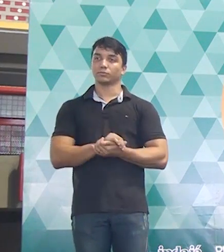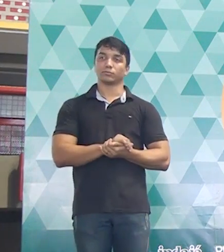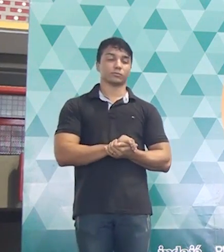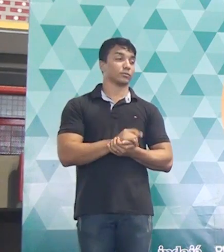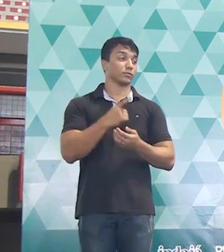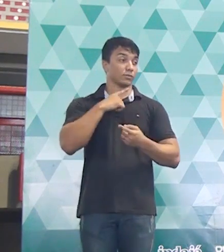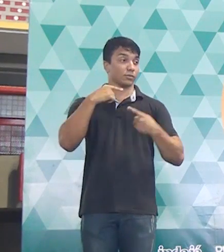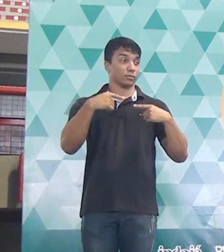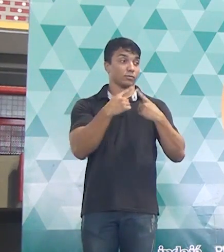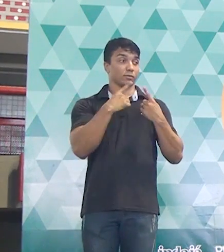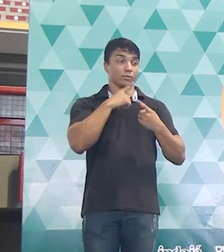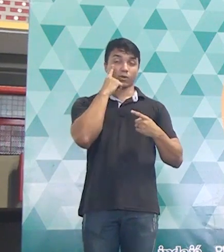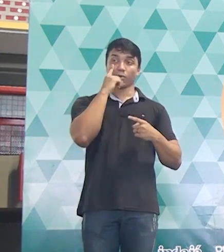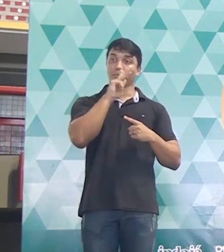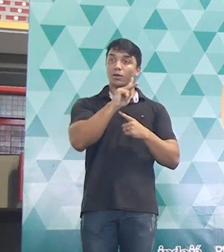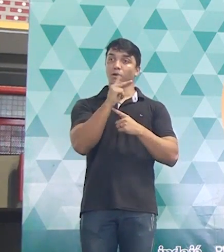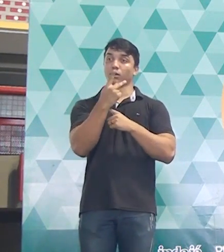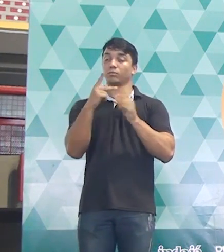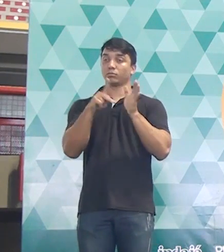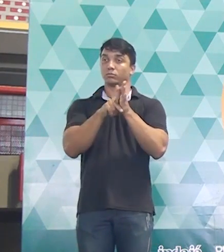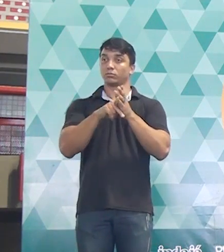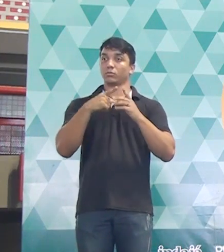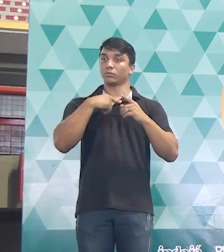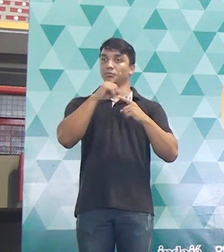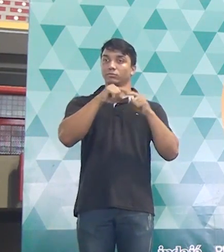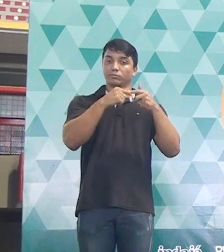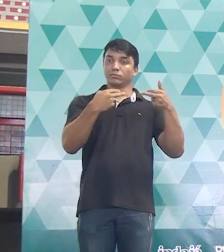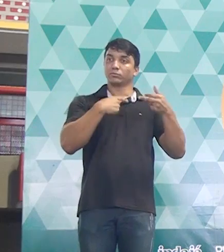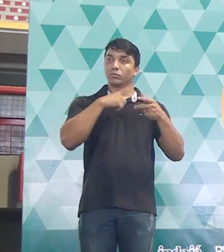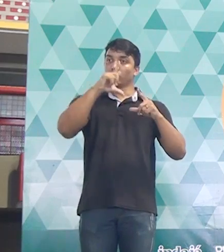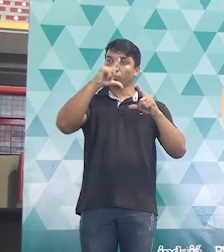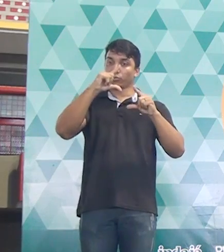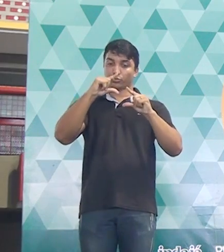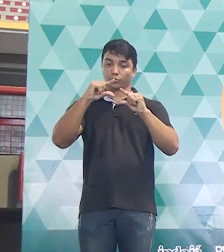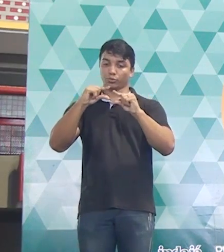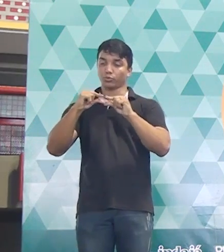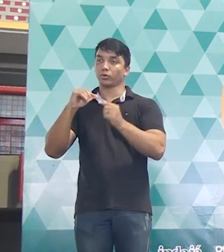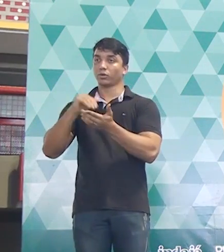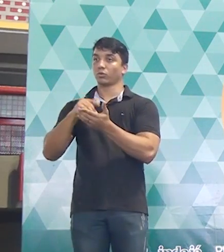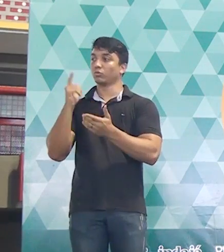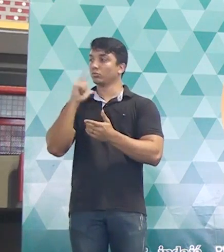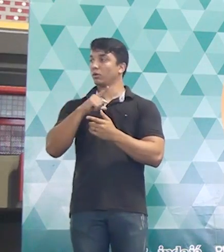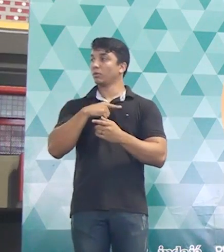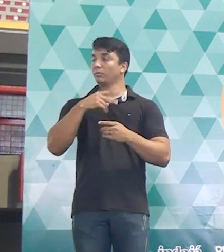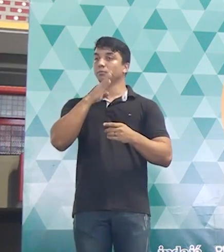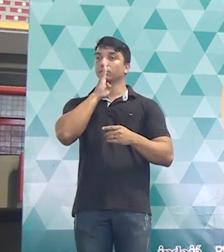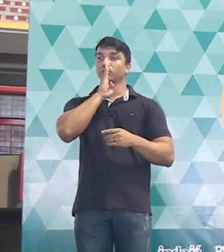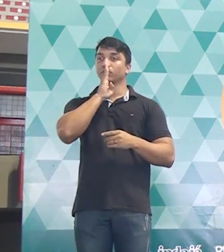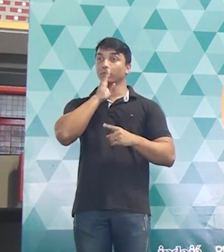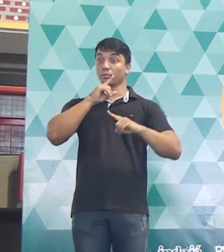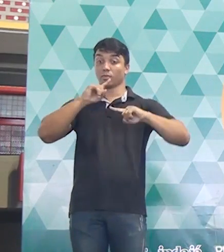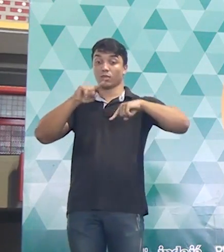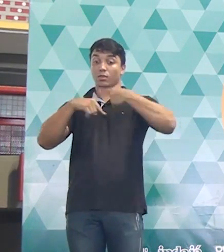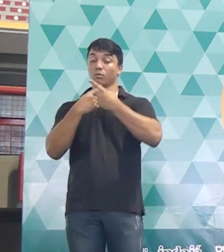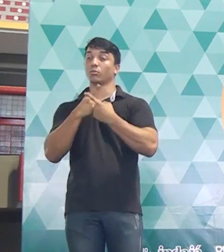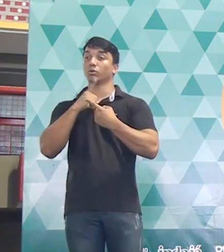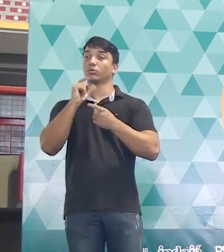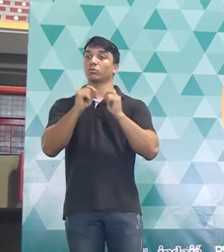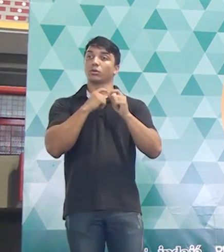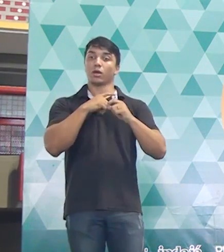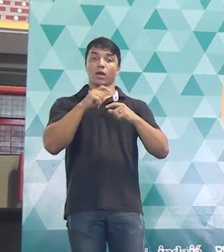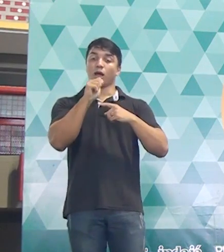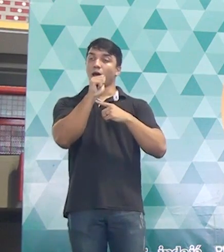carbônico, o pH da solução irá reduzir até tornar-se neutro. Em seguida, um excesso de